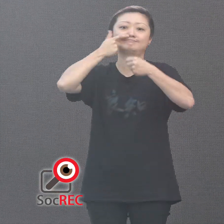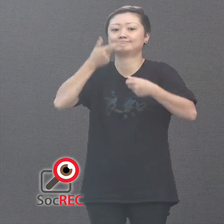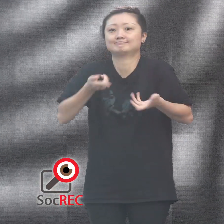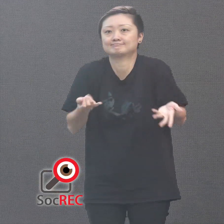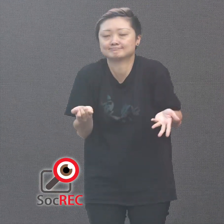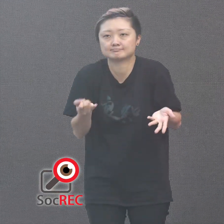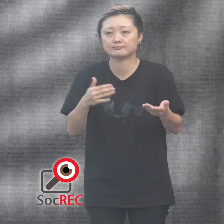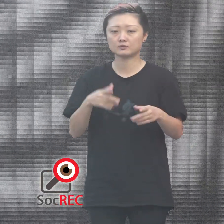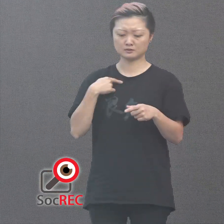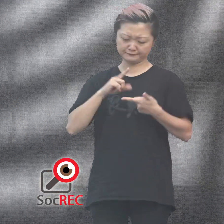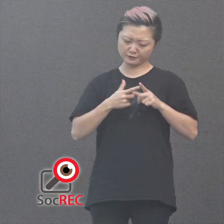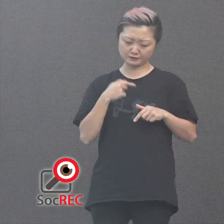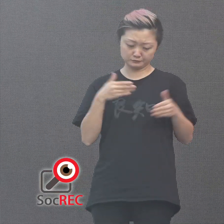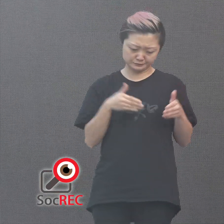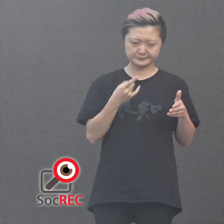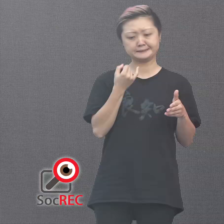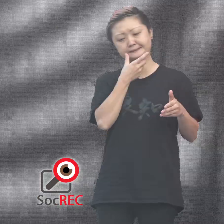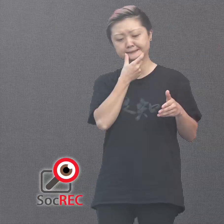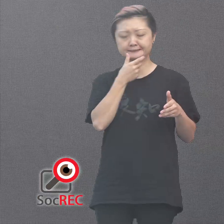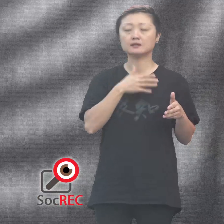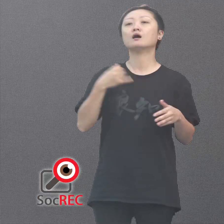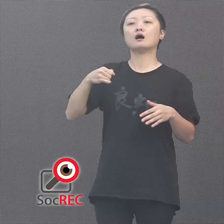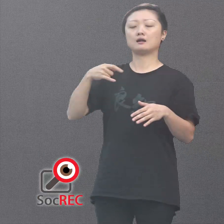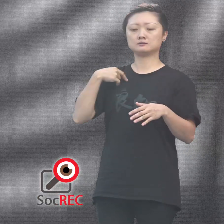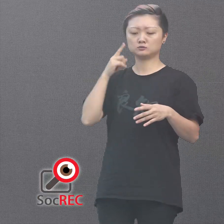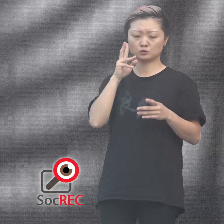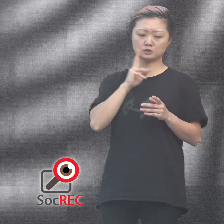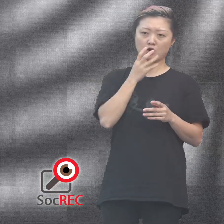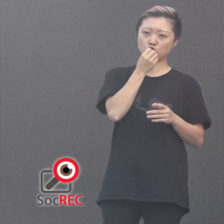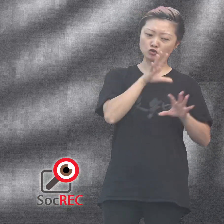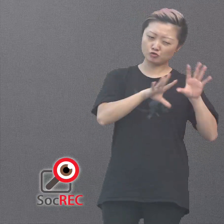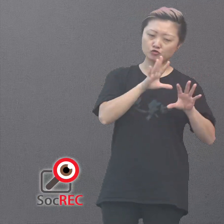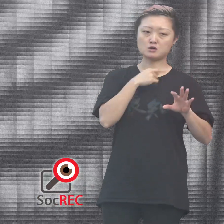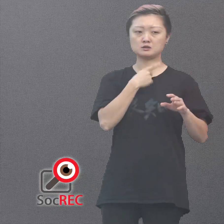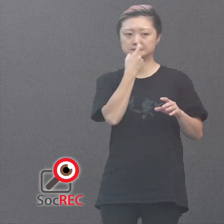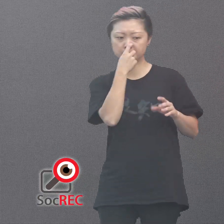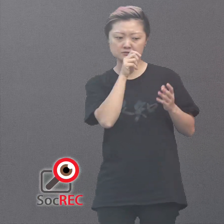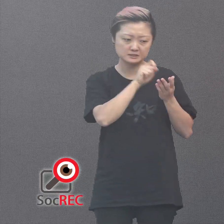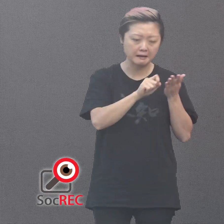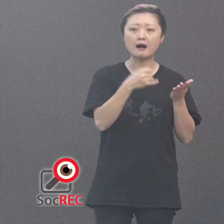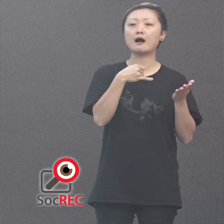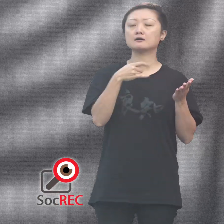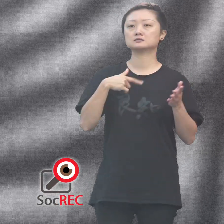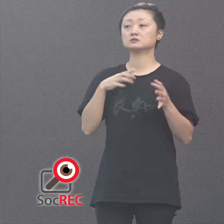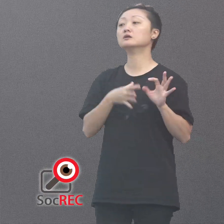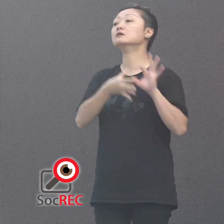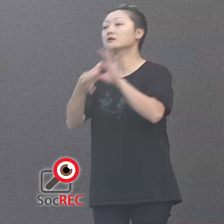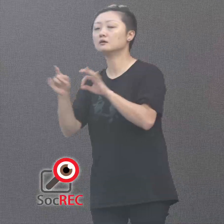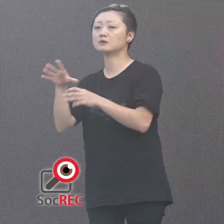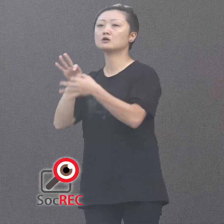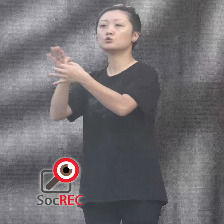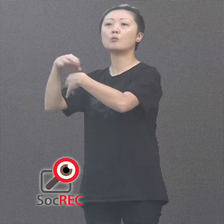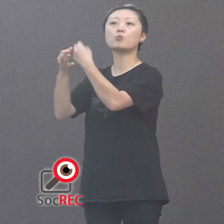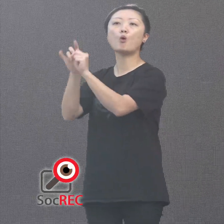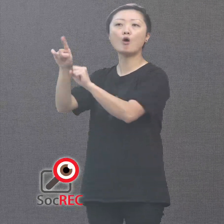用翻一個聯合國嘅language， 佢哋中意用嘅語言咧去形容翻而家香港發生嘅事情咧，其實我哋叫做係 police